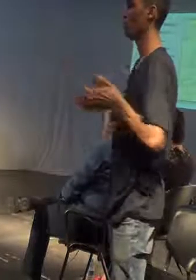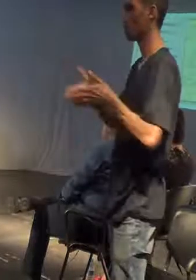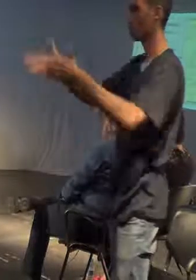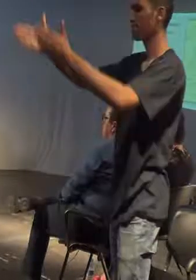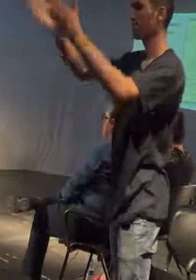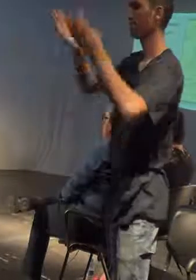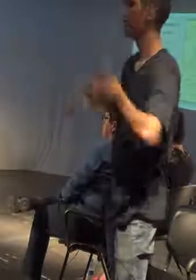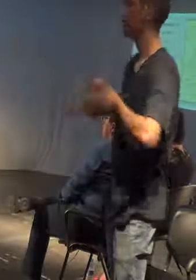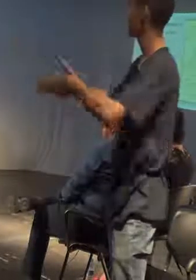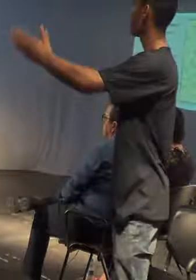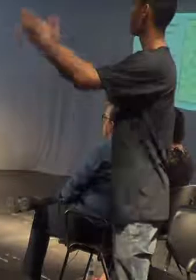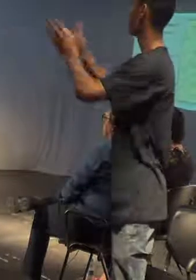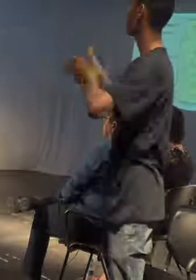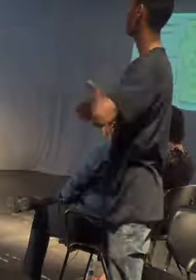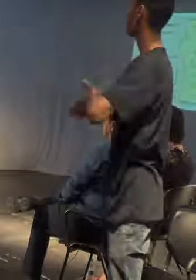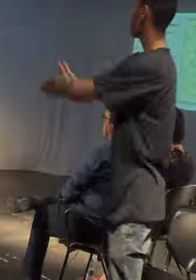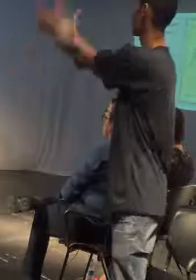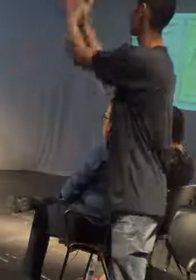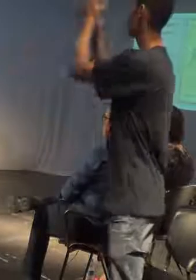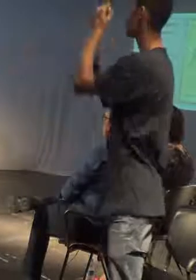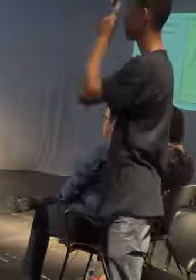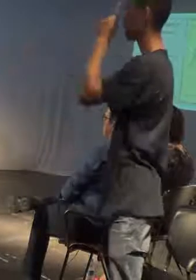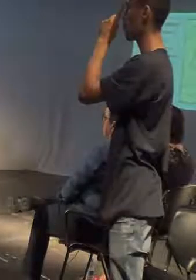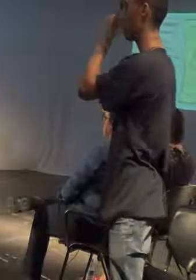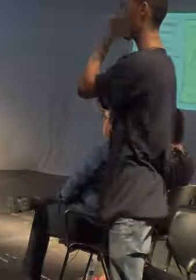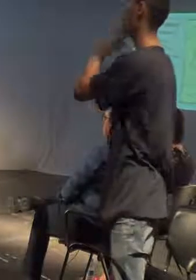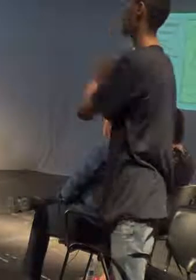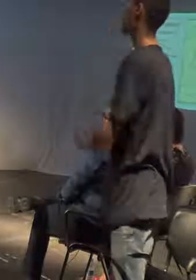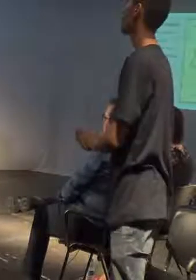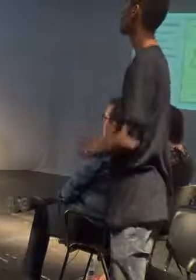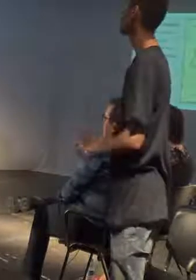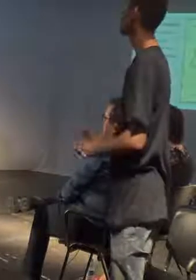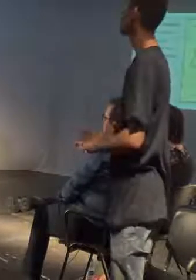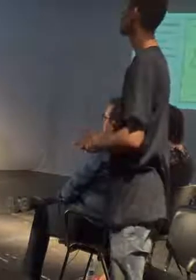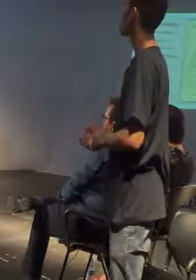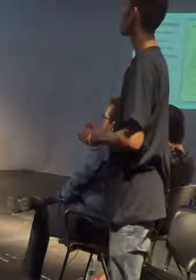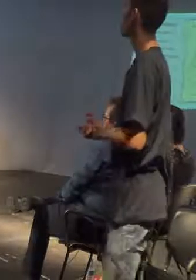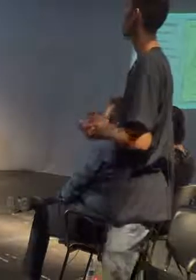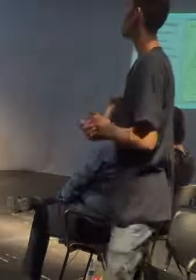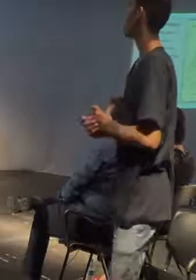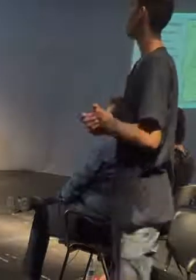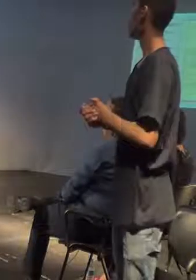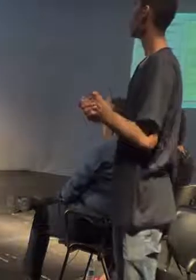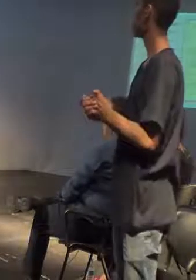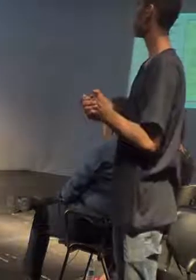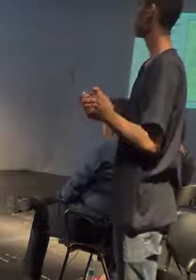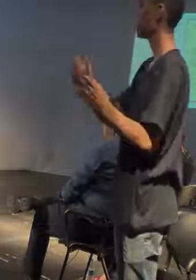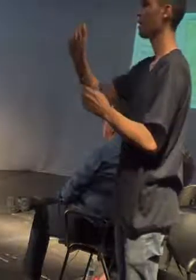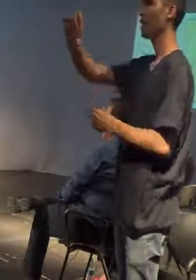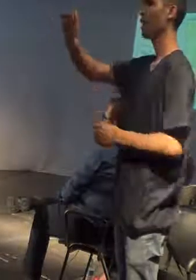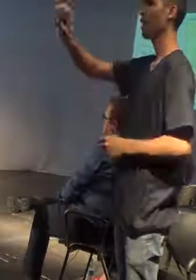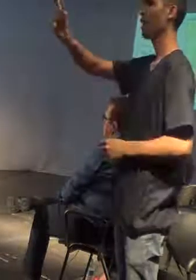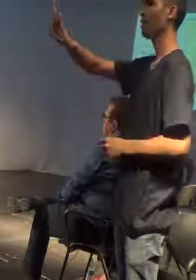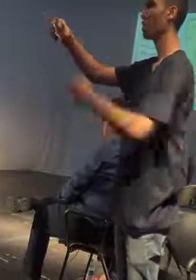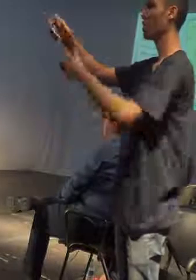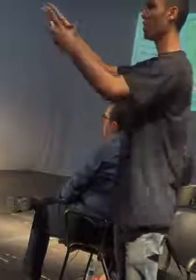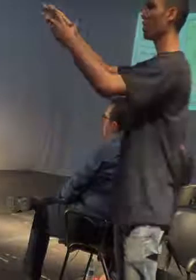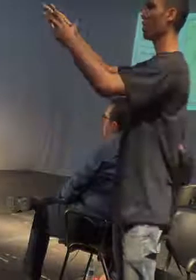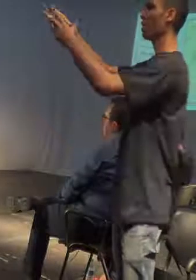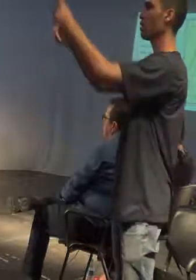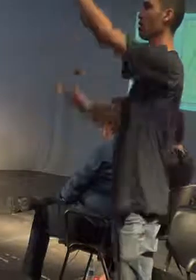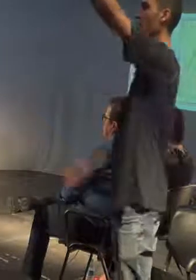tem máquinas de grande porte, cavadeiras hidráulicas, blá, blá, blá. Como aqui a canavieira, na minha casa trabalhou uma pessoa durante quase